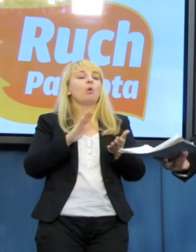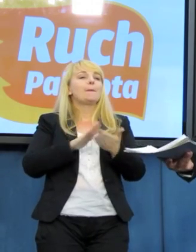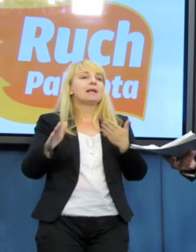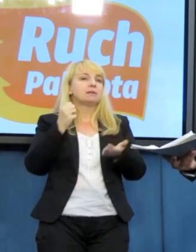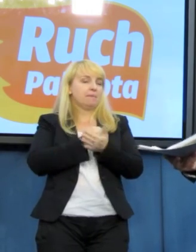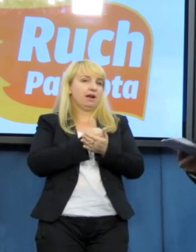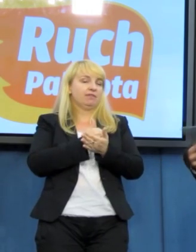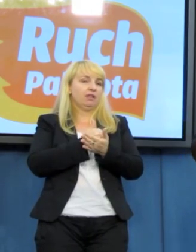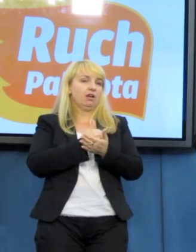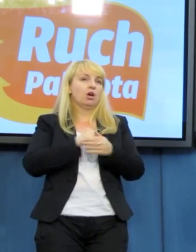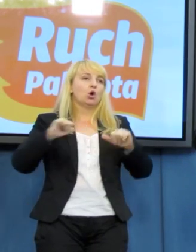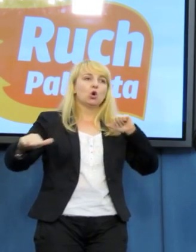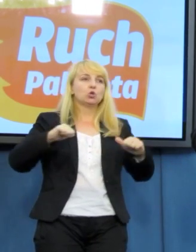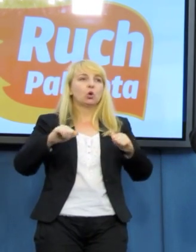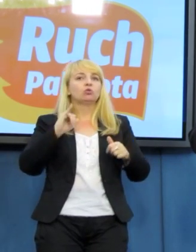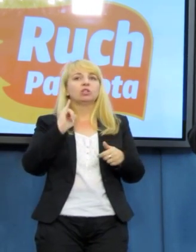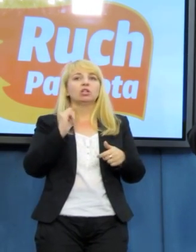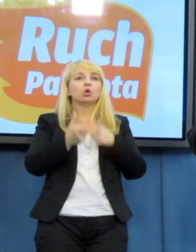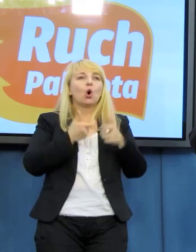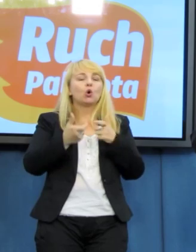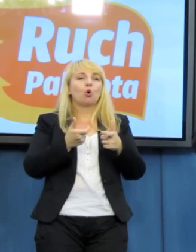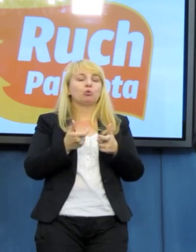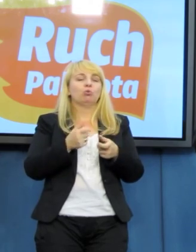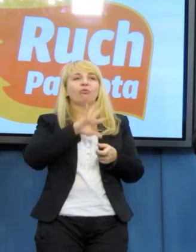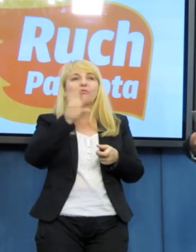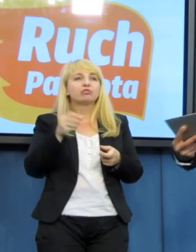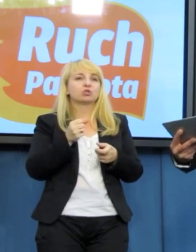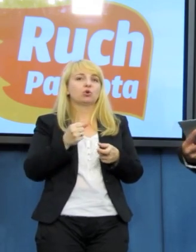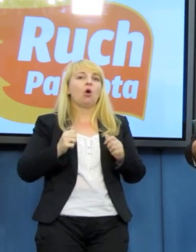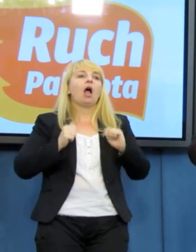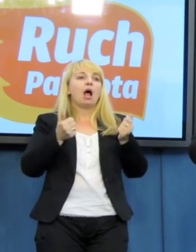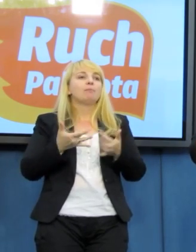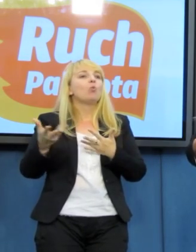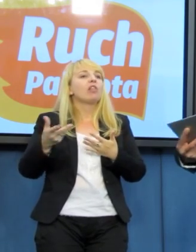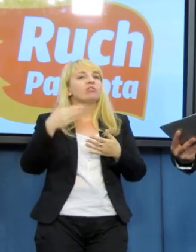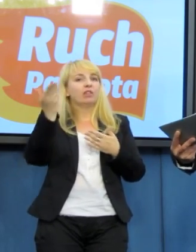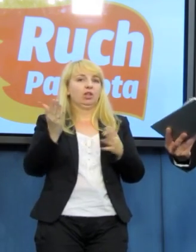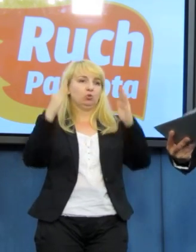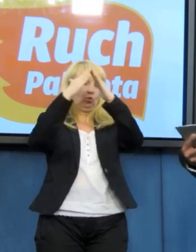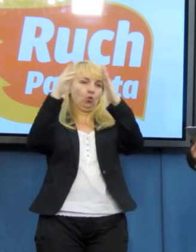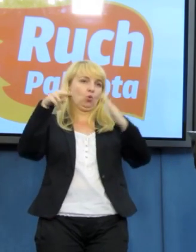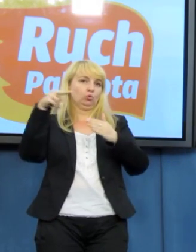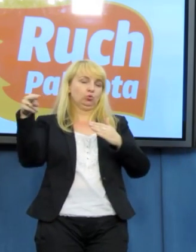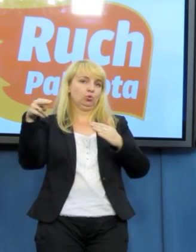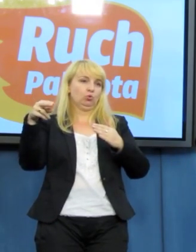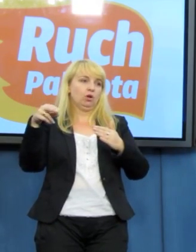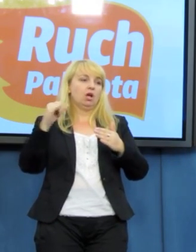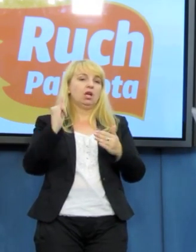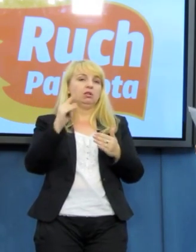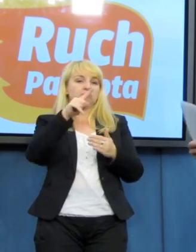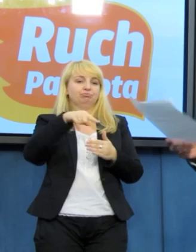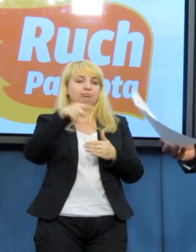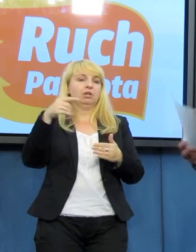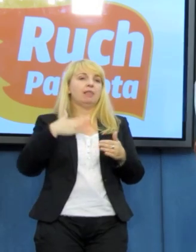bezprawnymi organami, żeby podważyć nasze podstawy prawne najwyższe, czyli Konstytucję